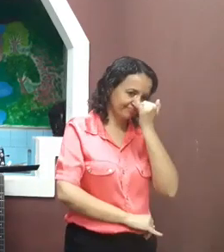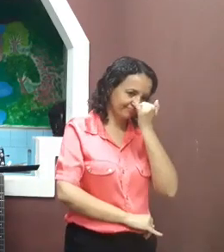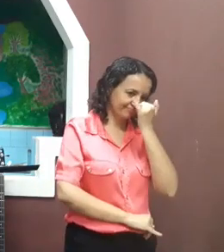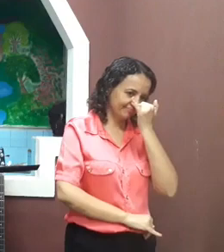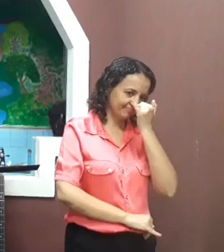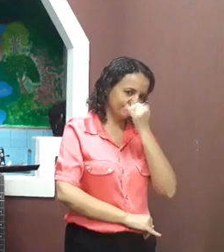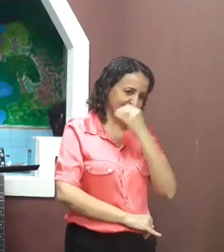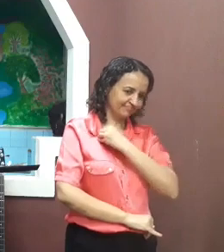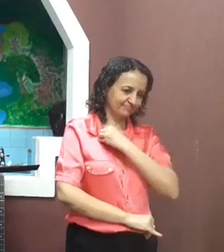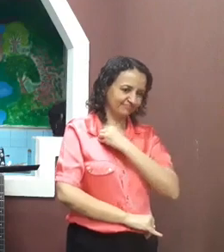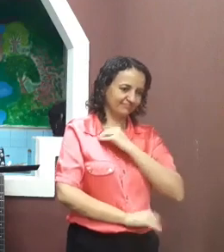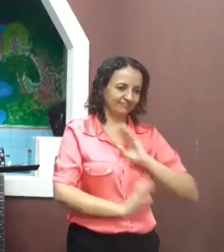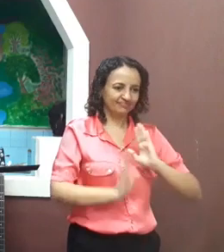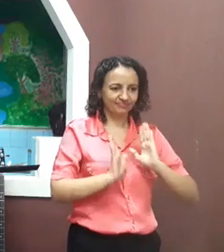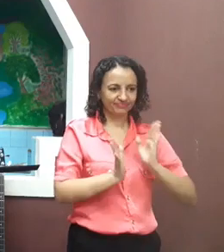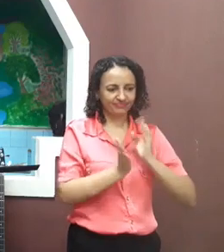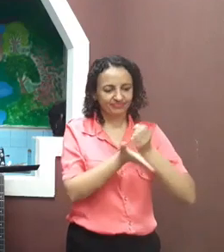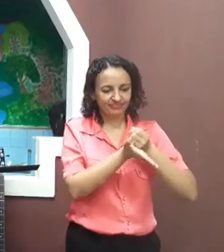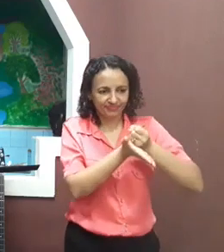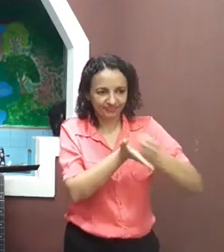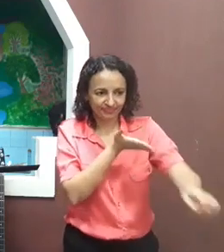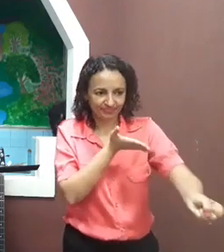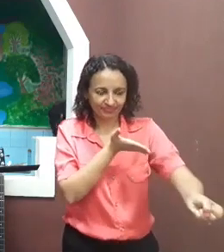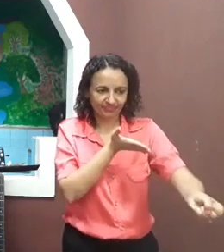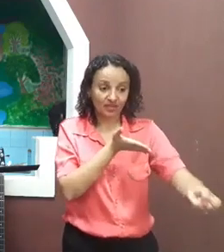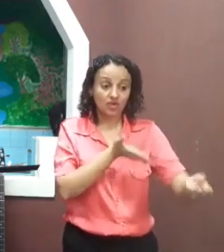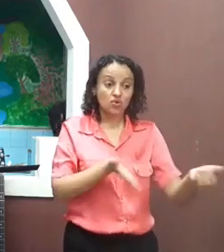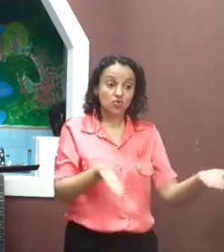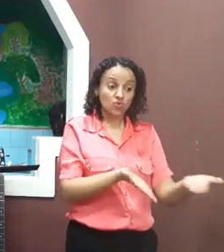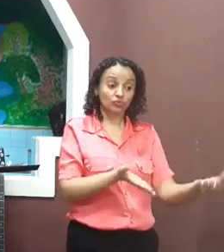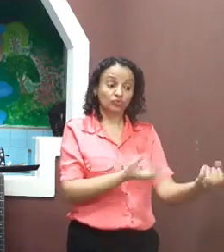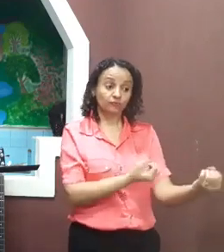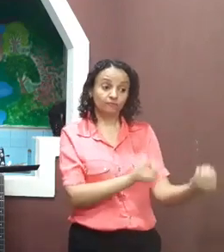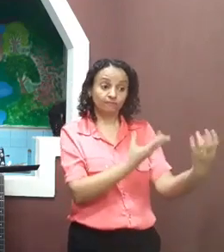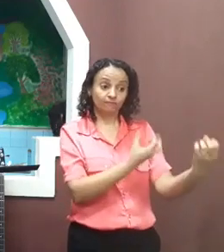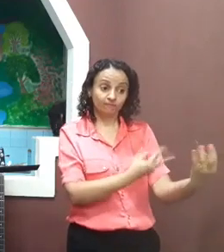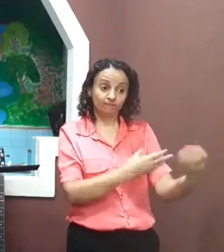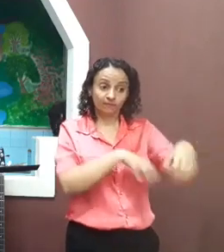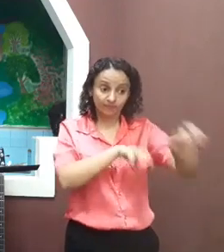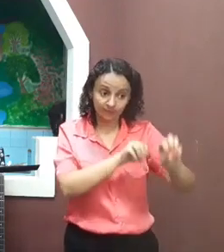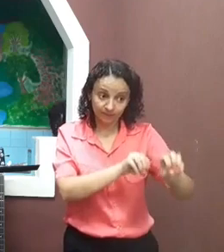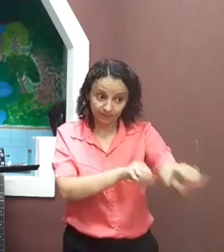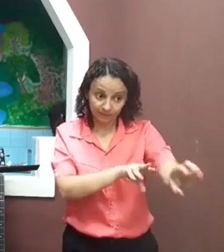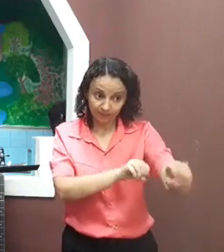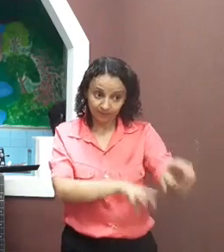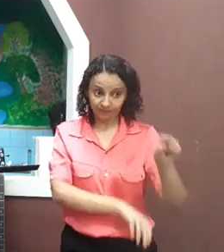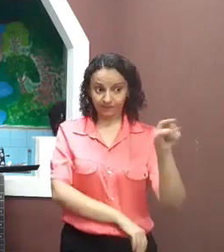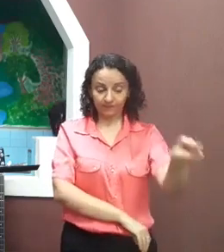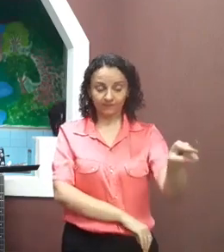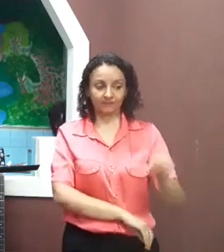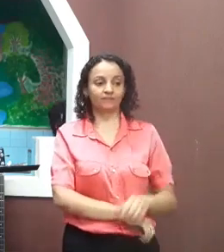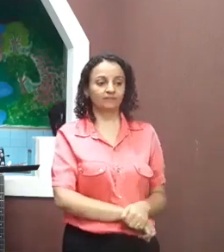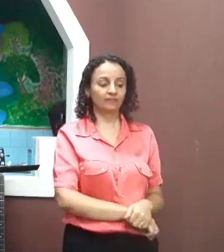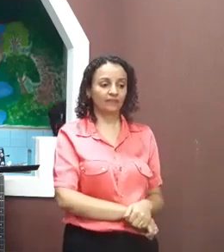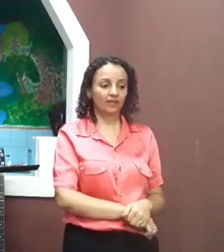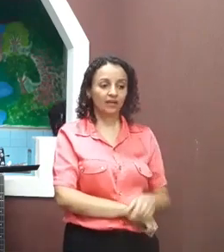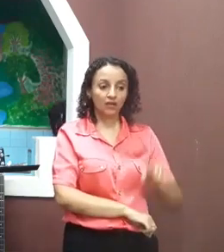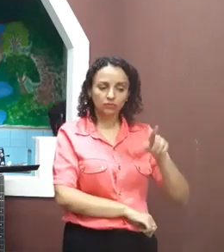você. Não saia debaixo da graça de Deus através